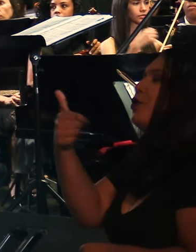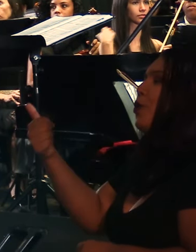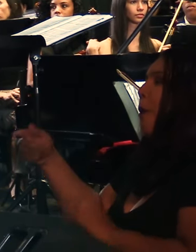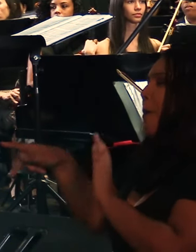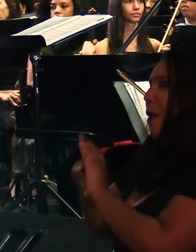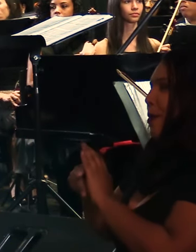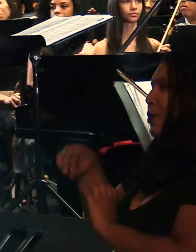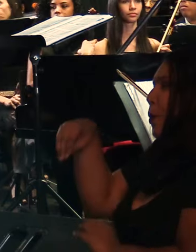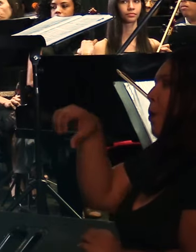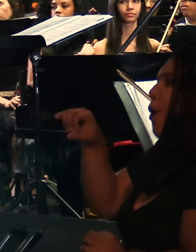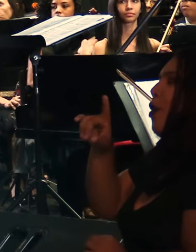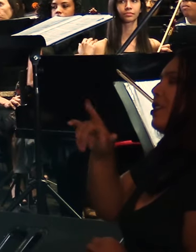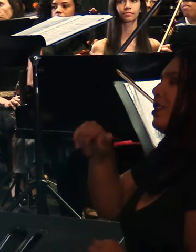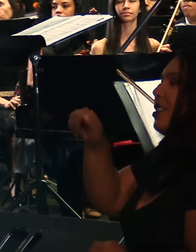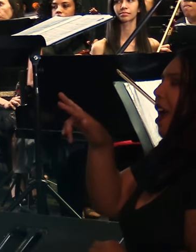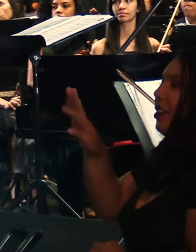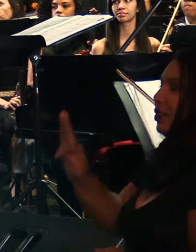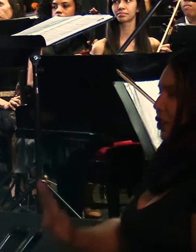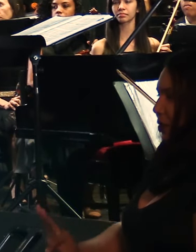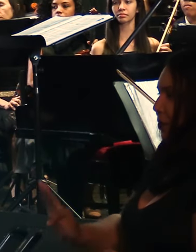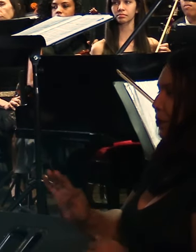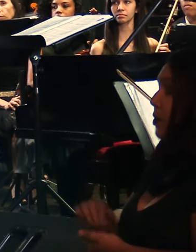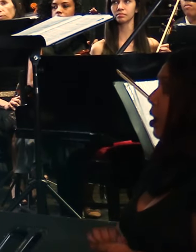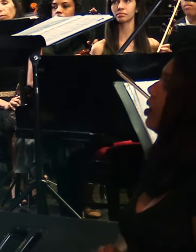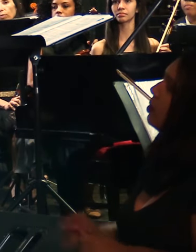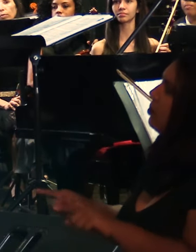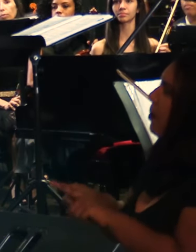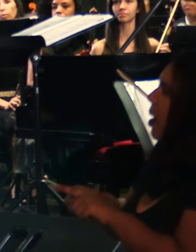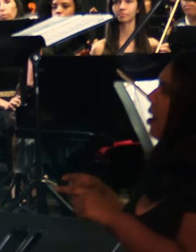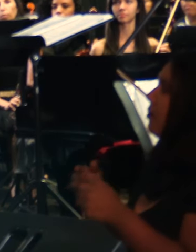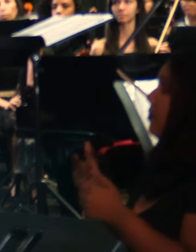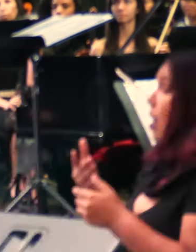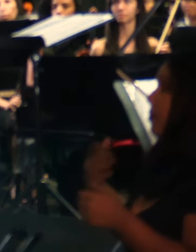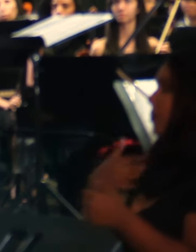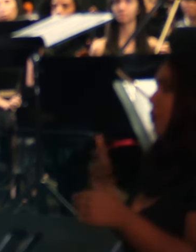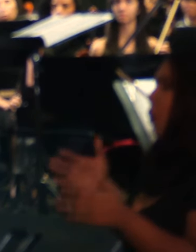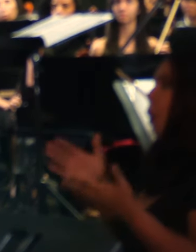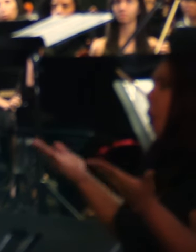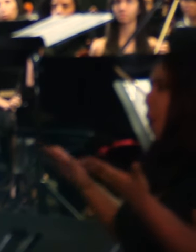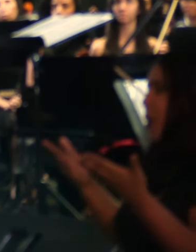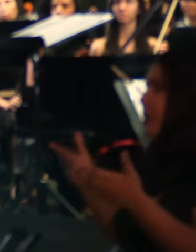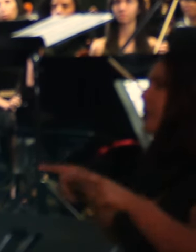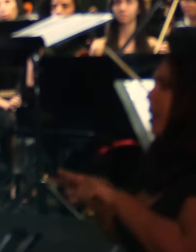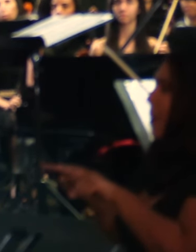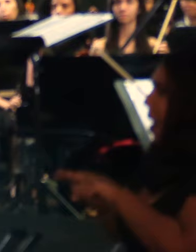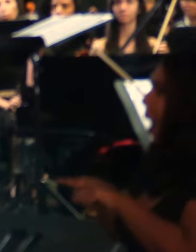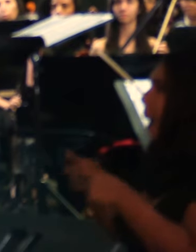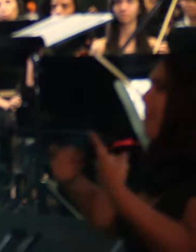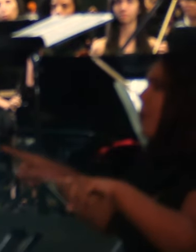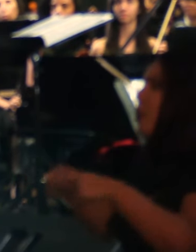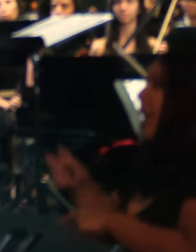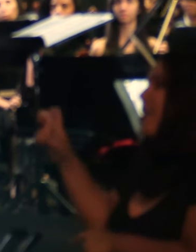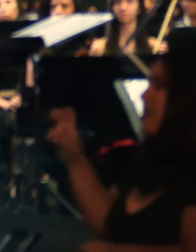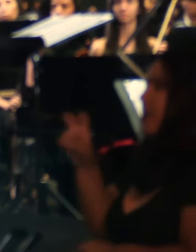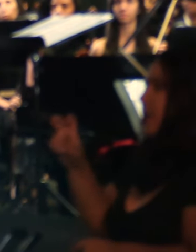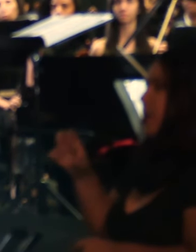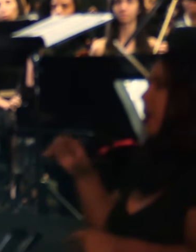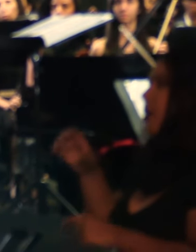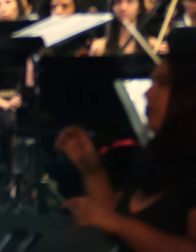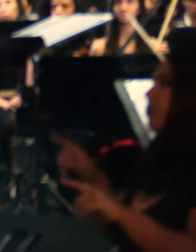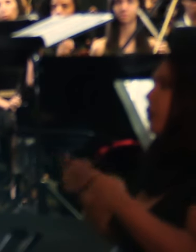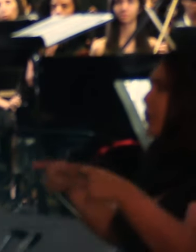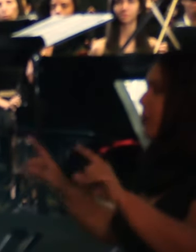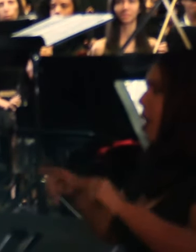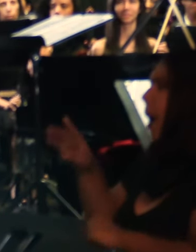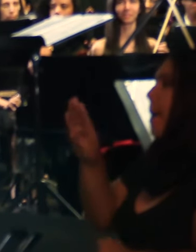orquestra. Nós vamos interpretar também o tema da 5ª Sinfonia de Beethoven. Acredito que muito